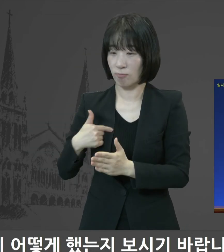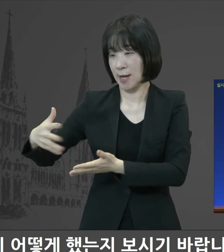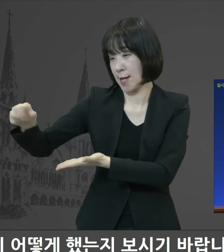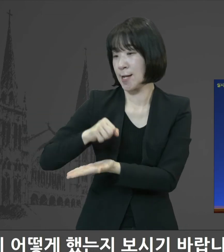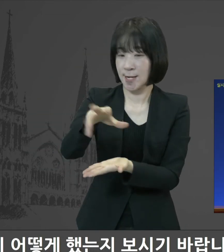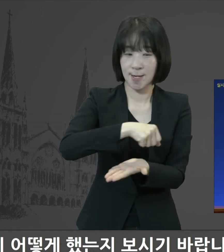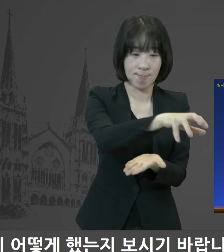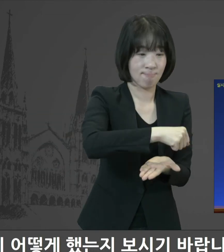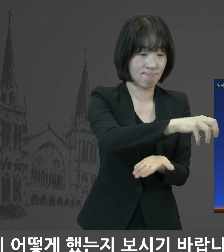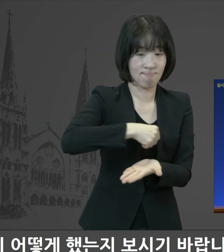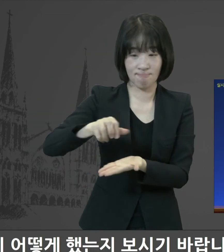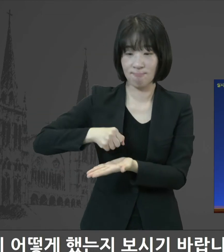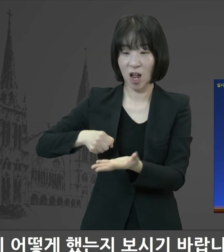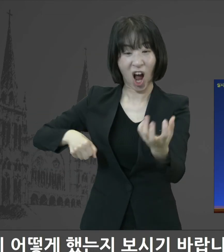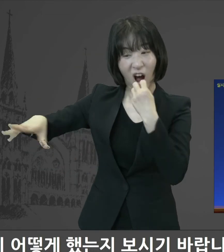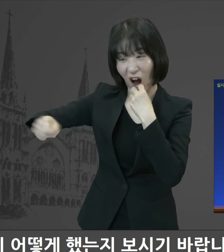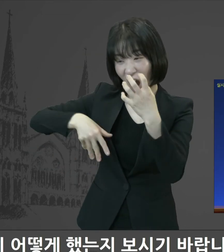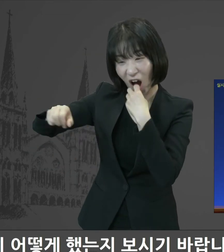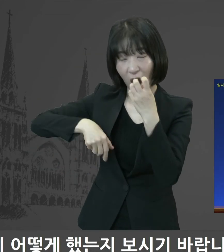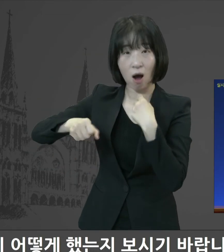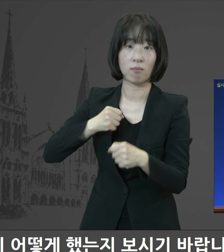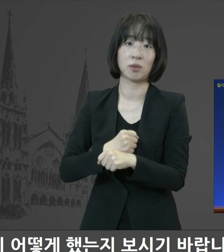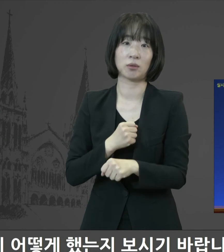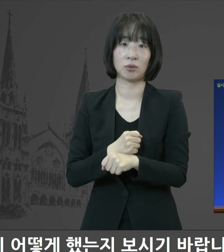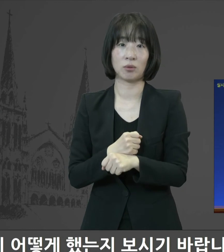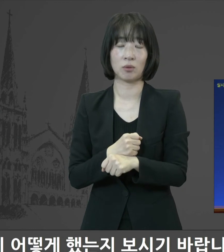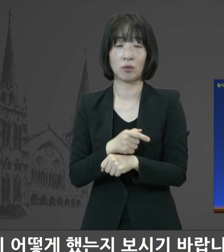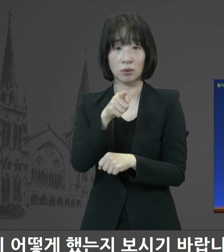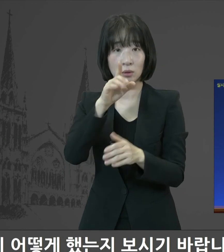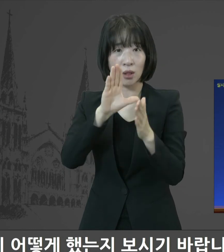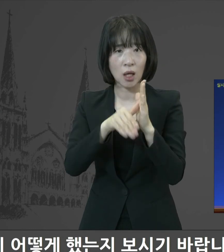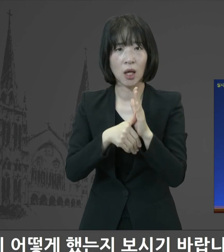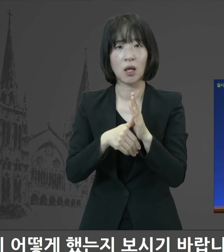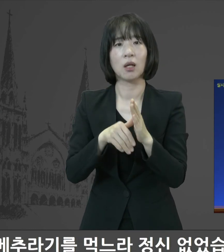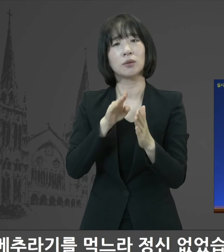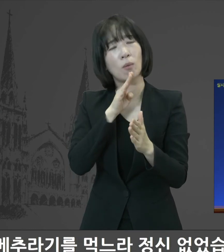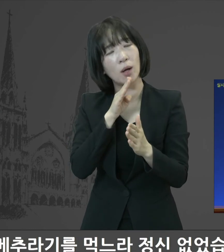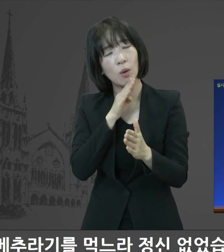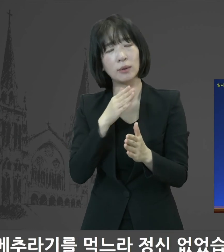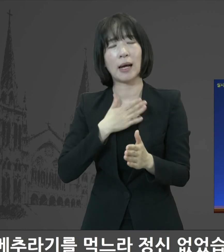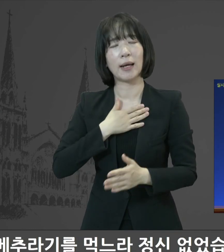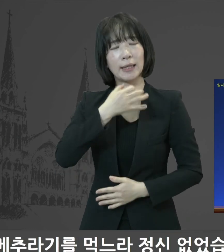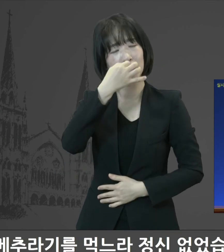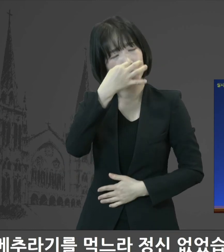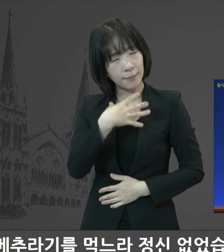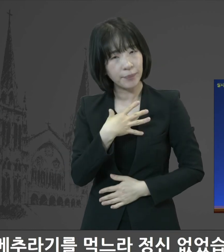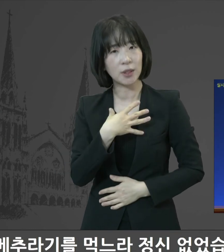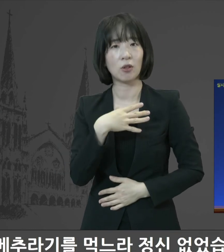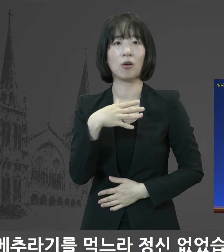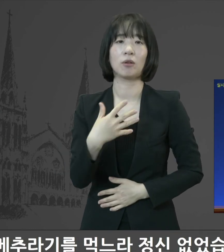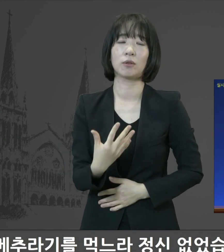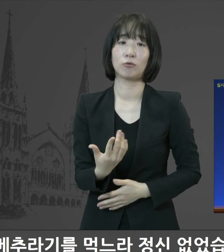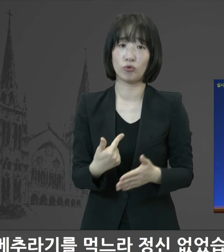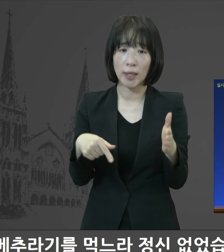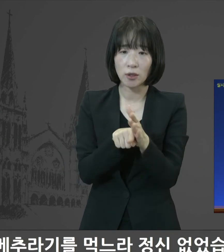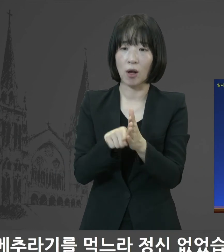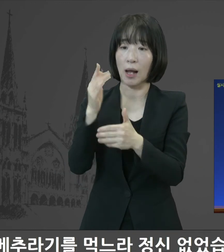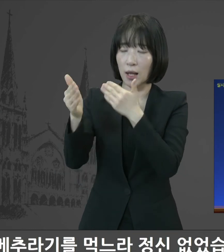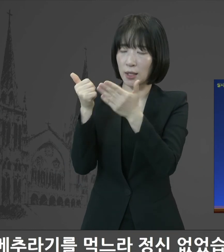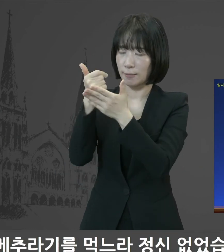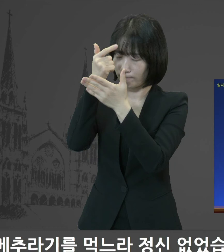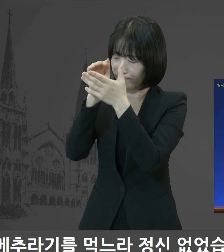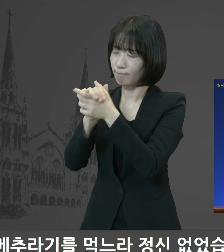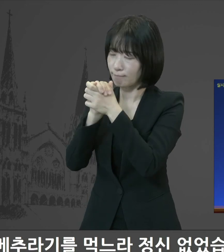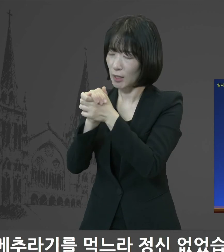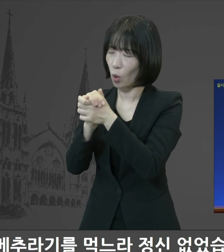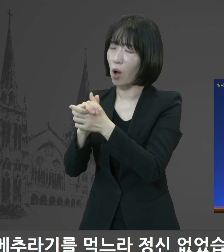없었어요. 사랑하는 여러분, 정말 하나님 앞에 정당하게 우리가 나의 힘든 일을 위하여 하나님 앞에 요청할 수 있습니다. 하나님,